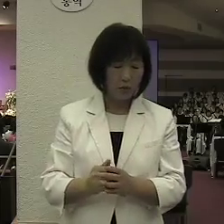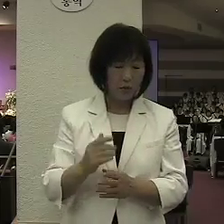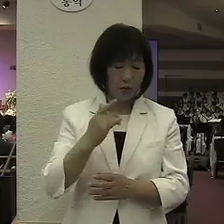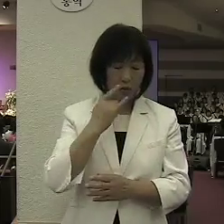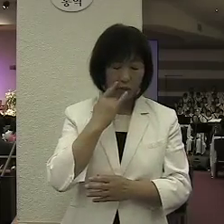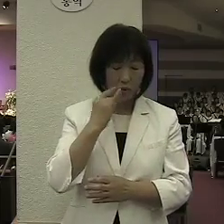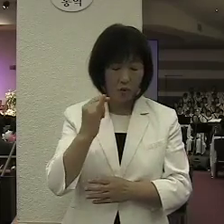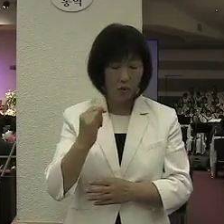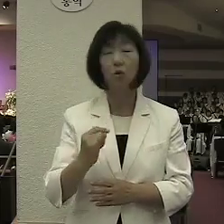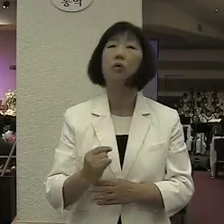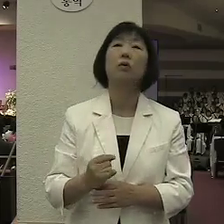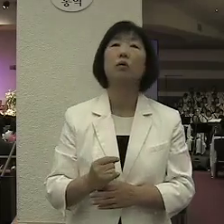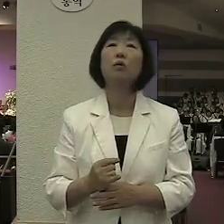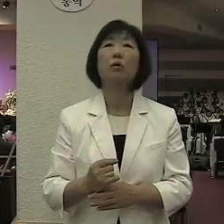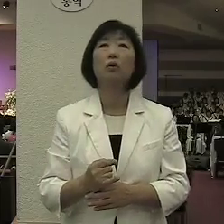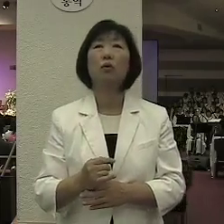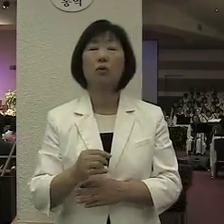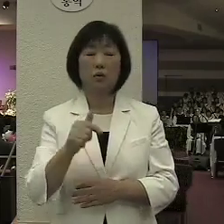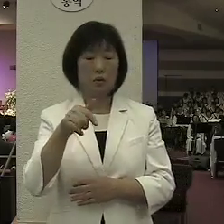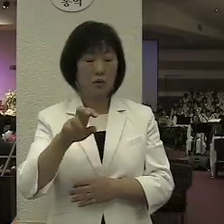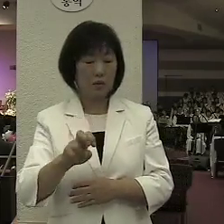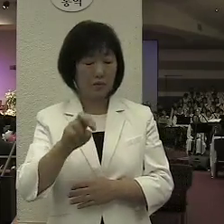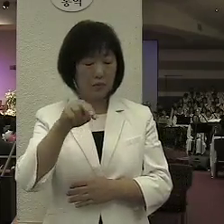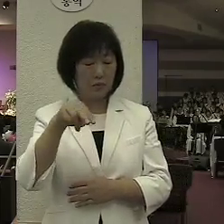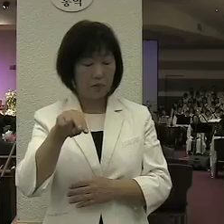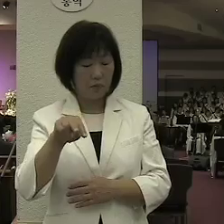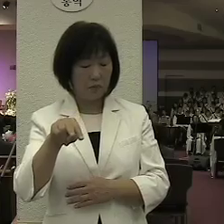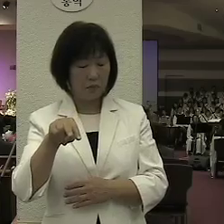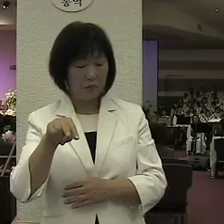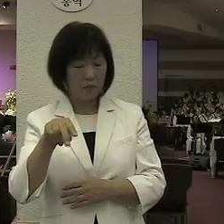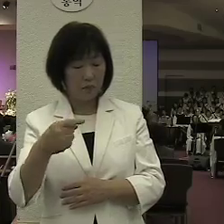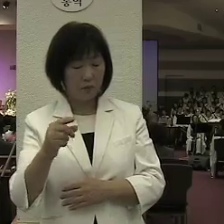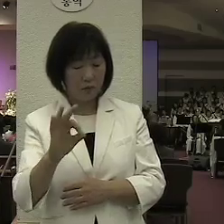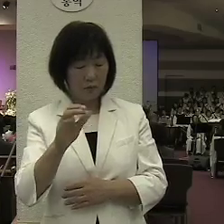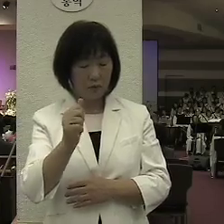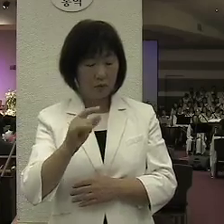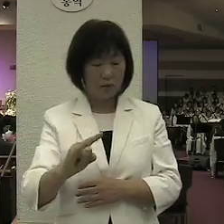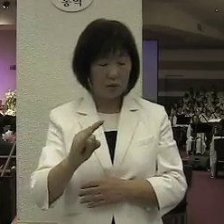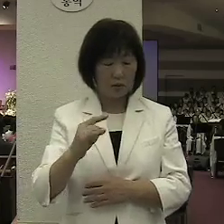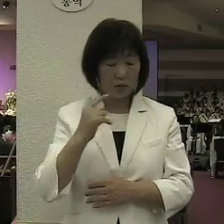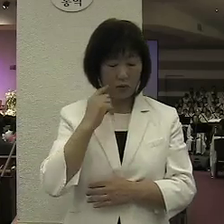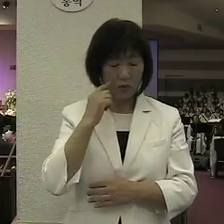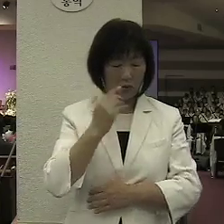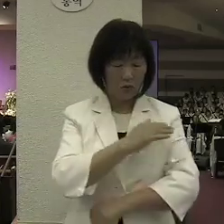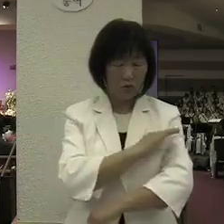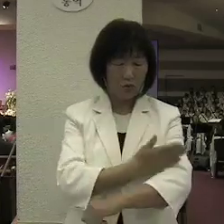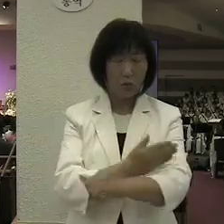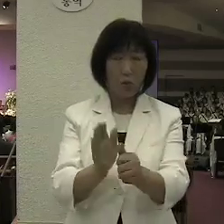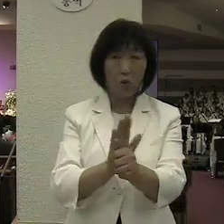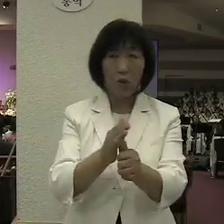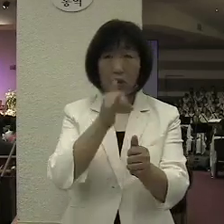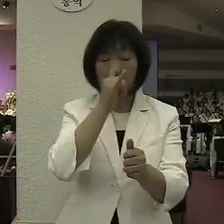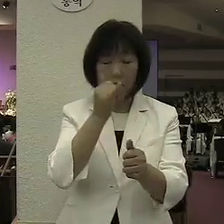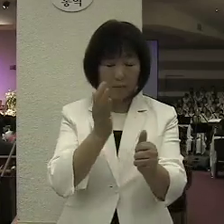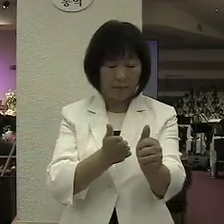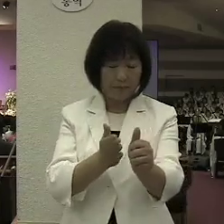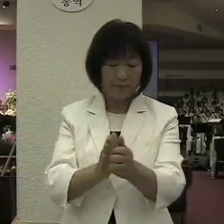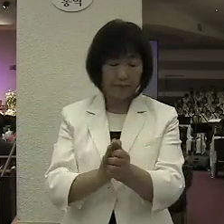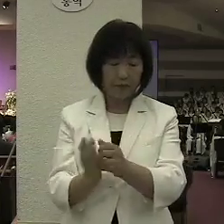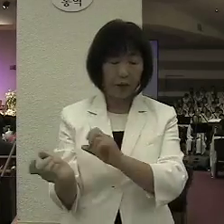스프링 웰니스 클리닉을 기억하신 가정 하나님의 은혜가 사업장에 넘치시길 바라고 첫 번째 생일을 맞이한 예찬이